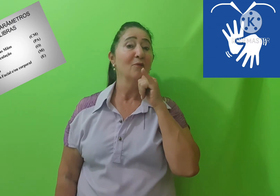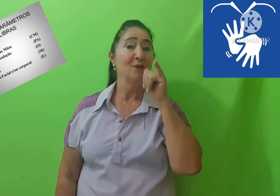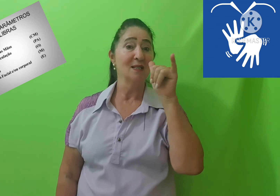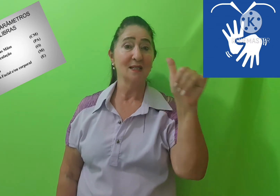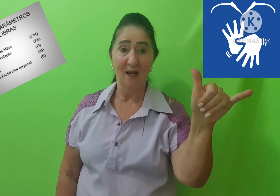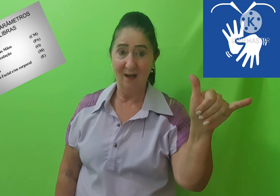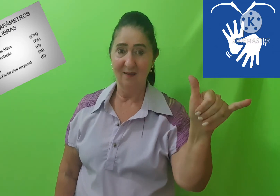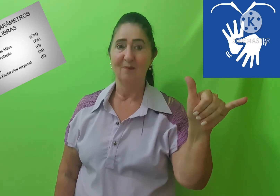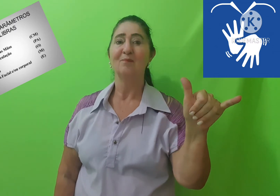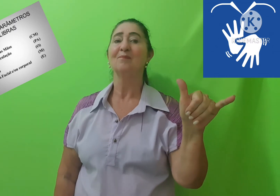avisar.